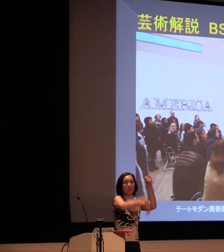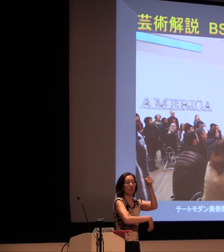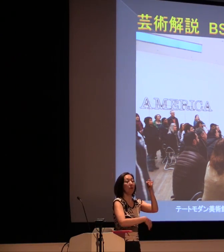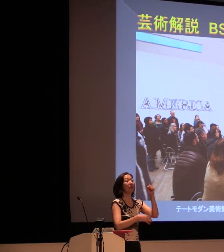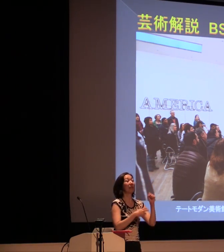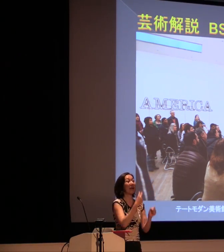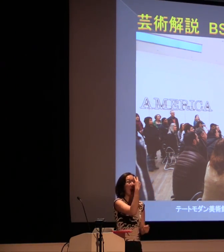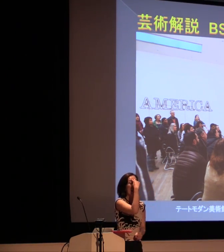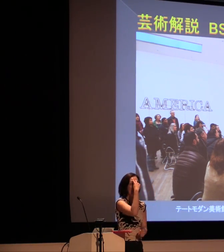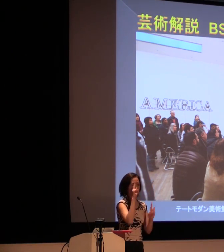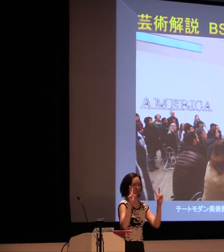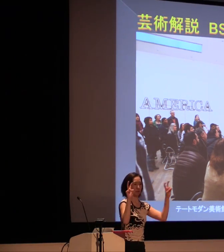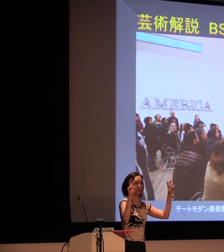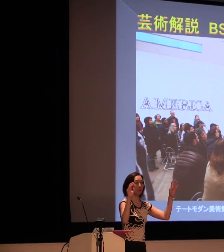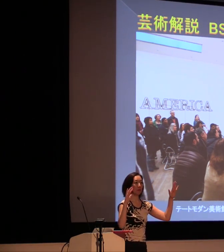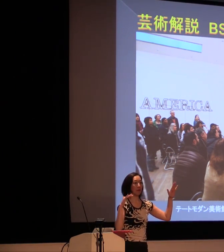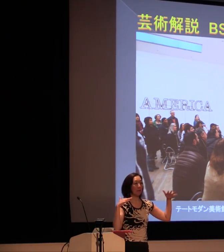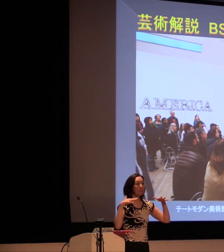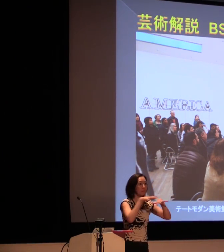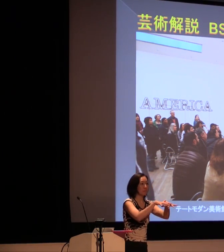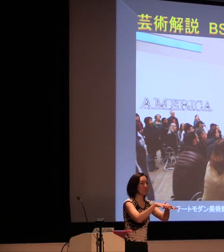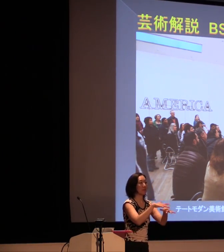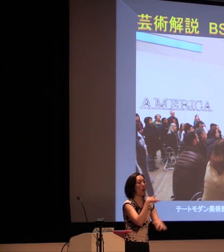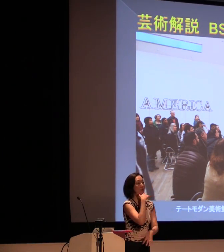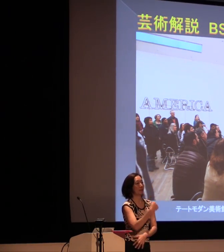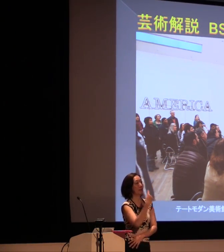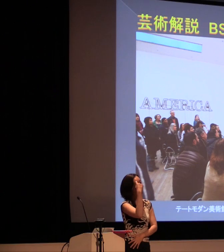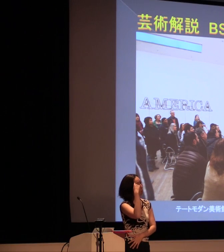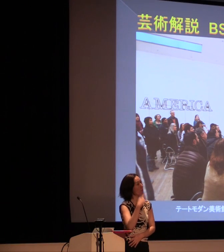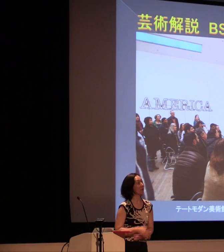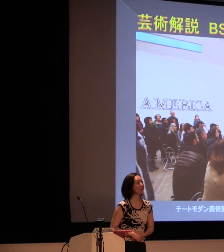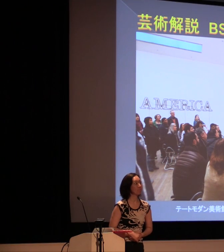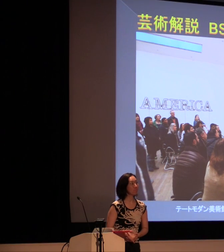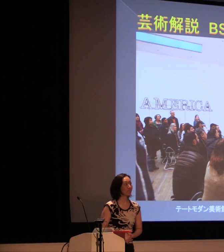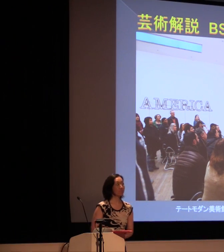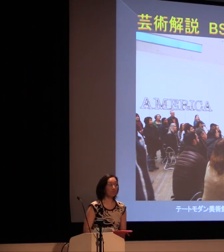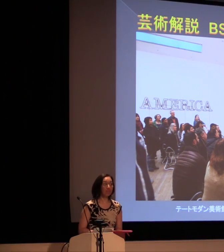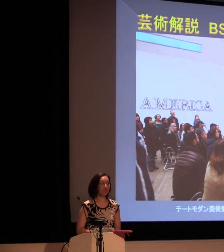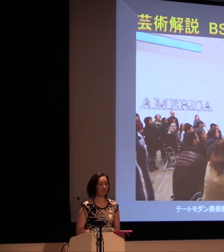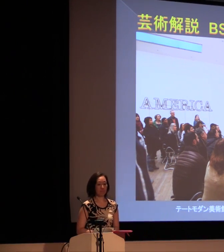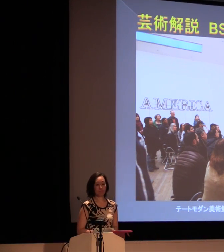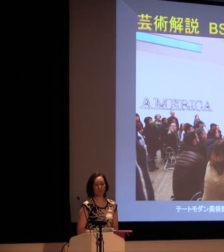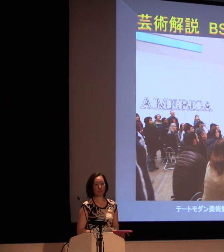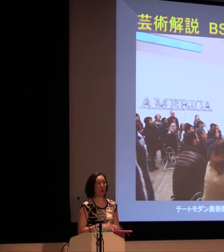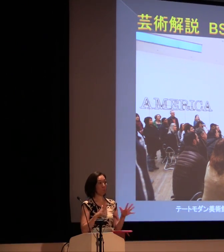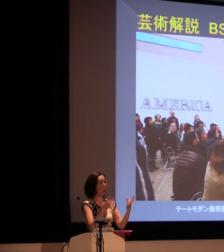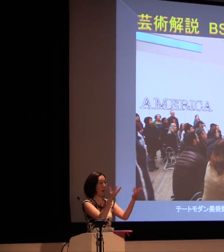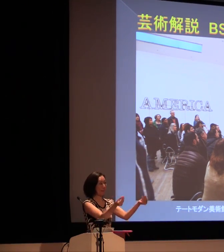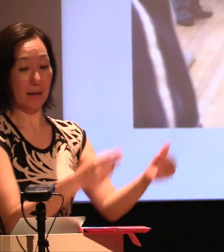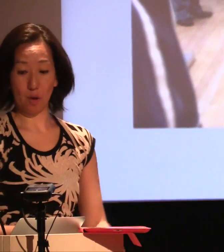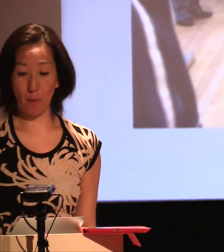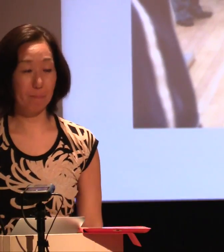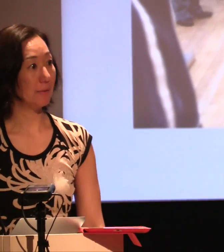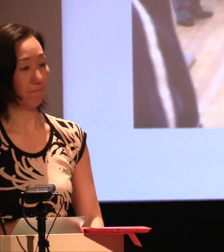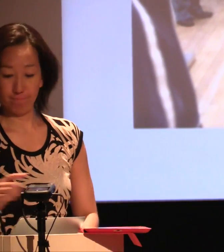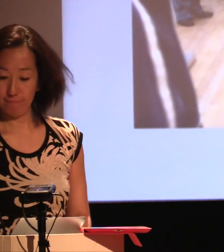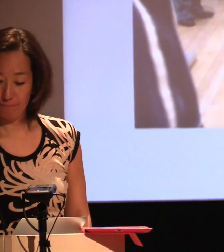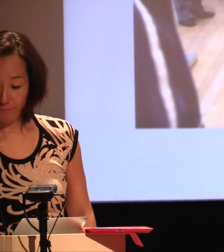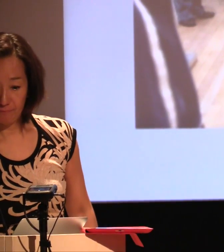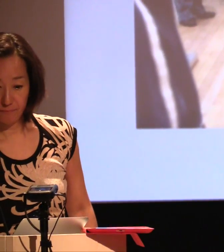ります。障害者、障害を取ったアートを見てほしいなと思います。はい、これで